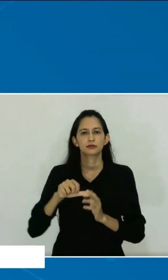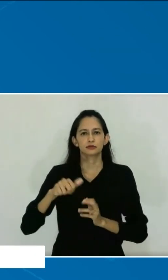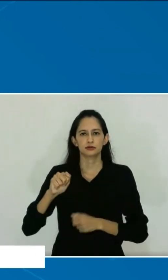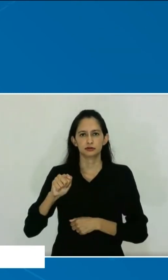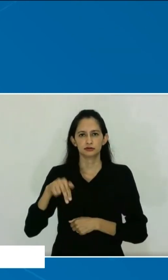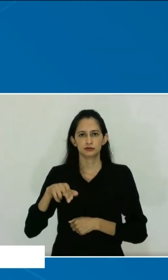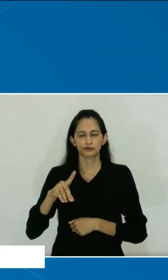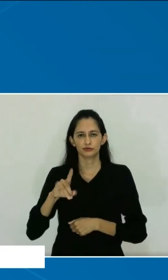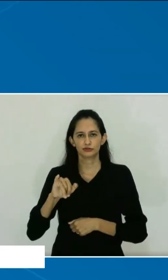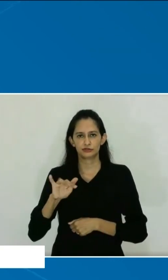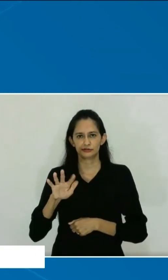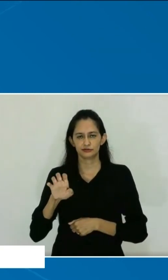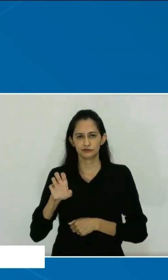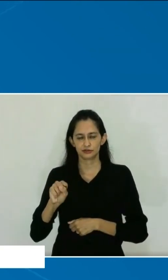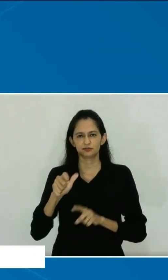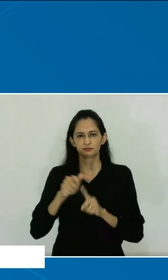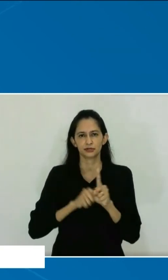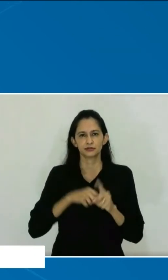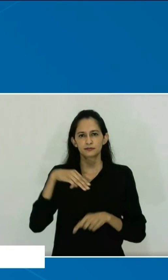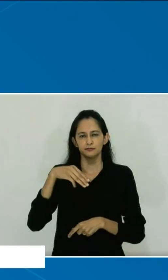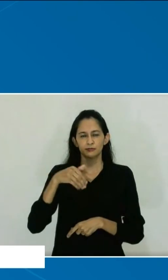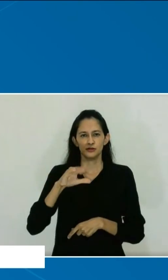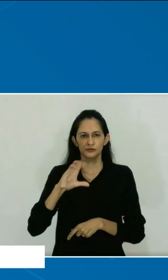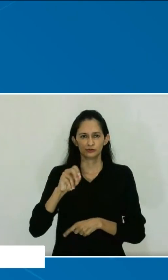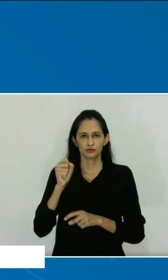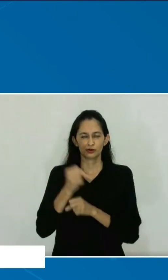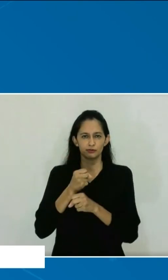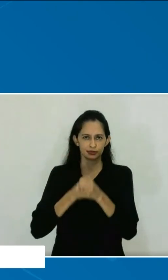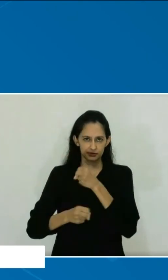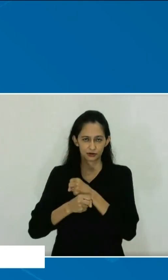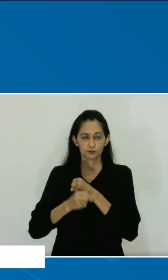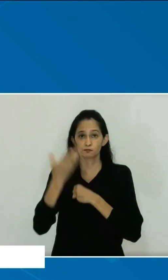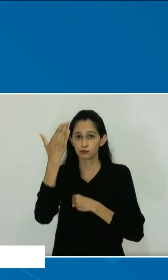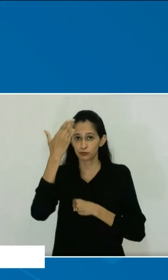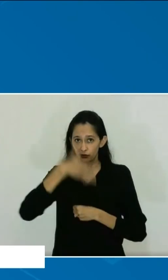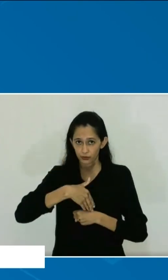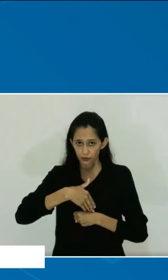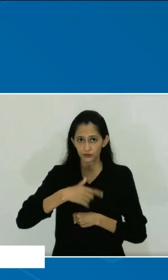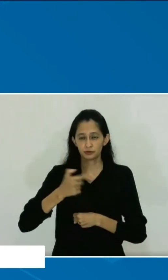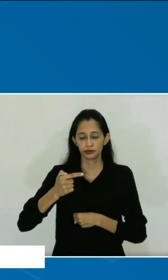março do ano passado, que 70%